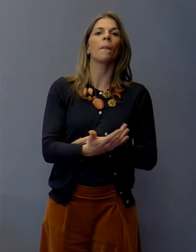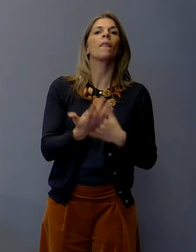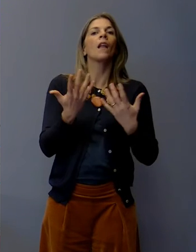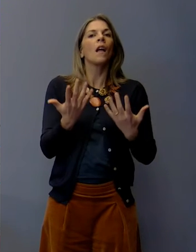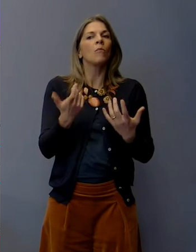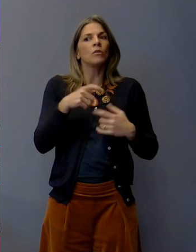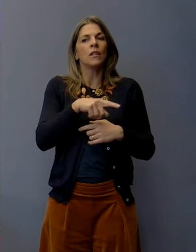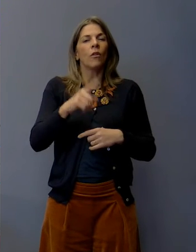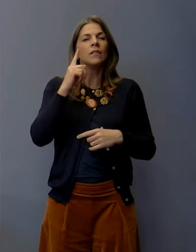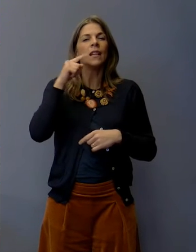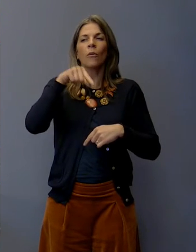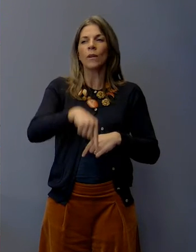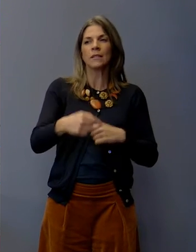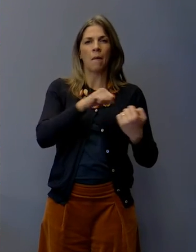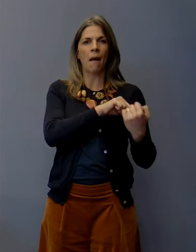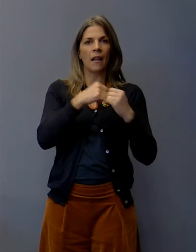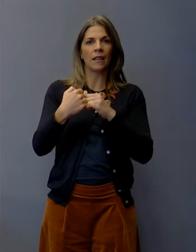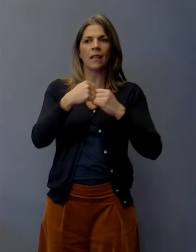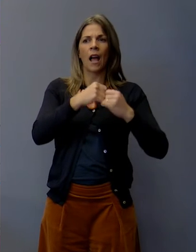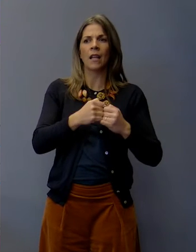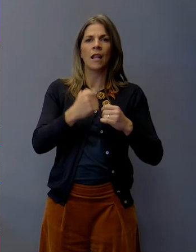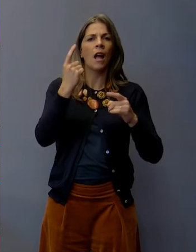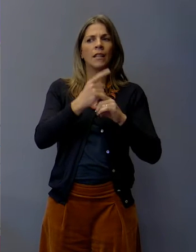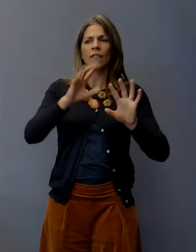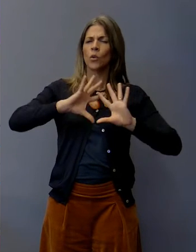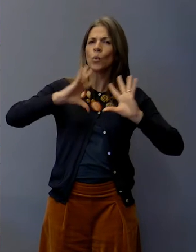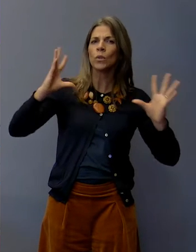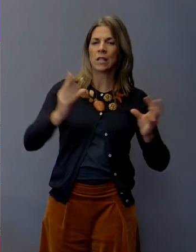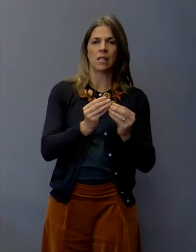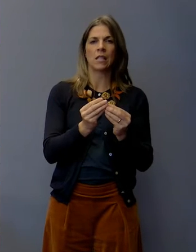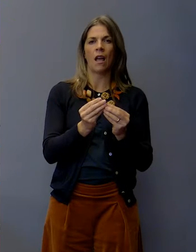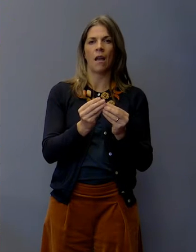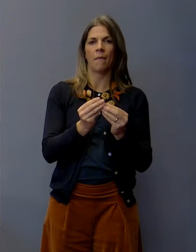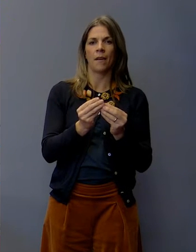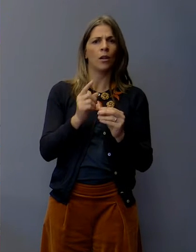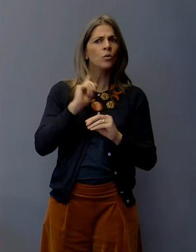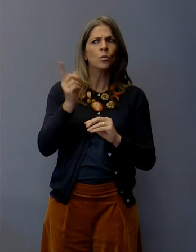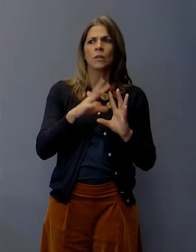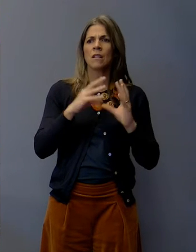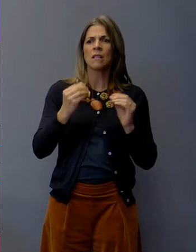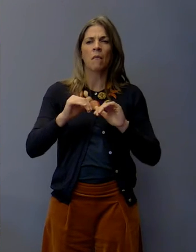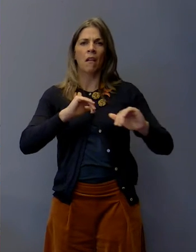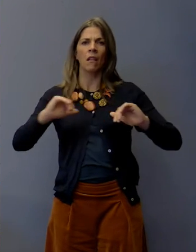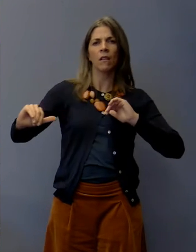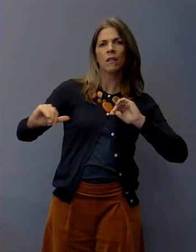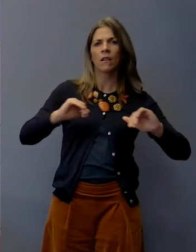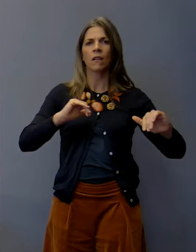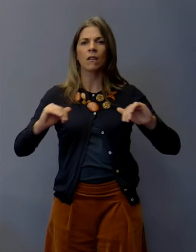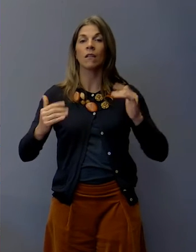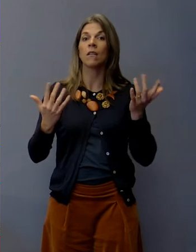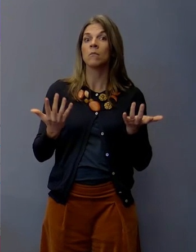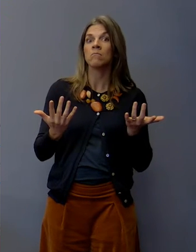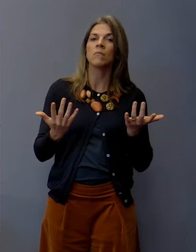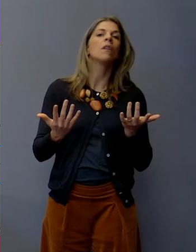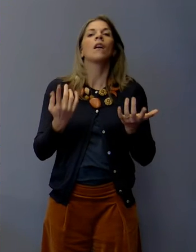battaglia non la vinciamo insieme ognuno mettendo in campo le proprie possibilità alle proprie disponibilità e non a caso il comune ha voluto darsi